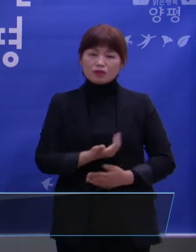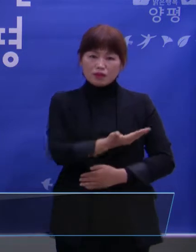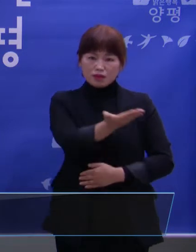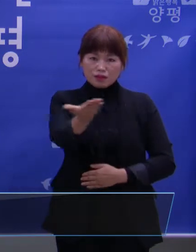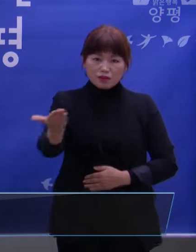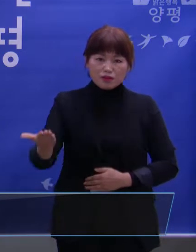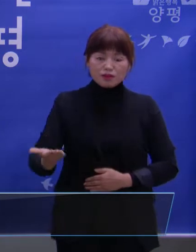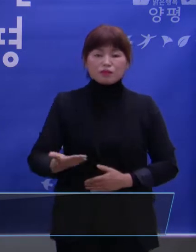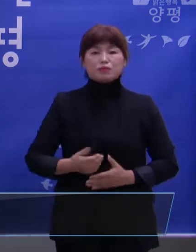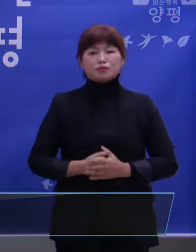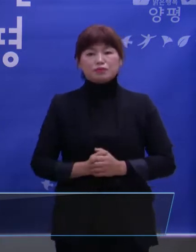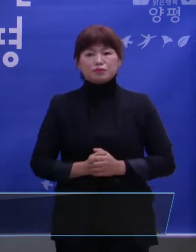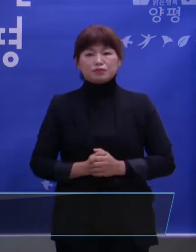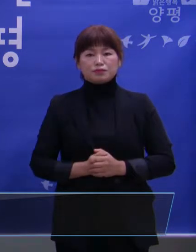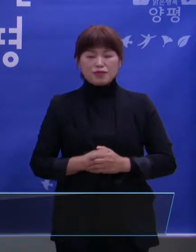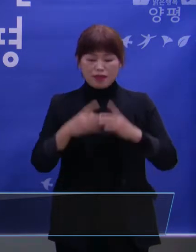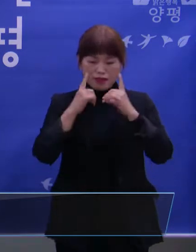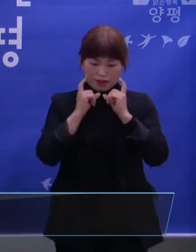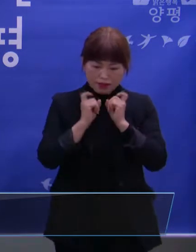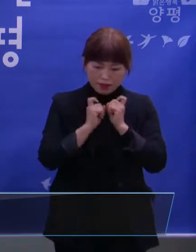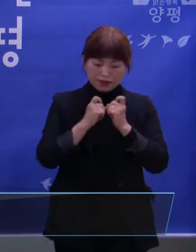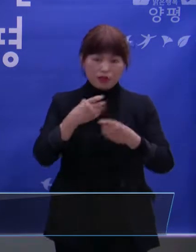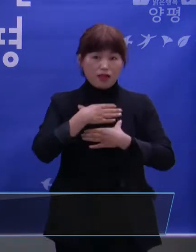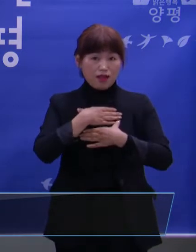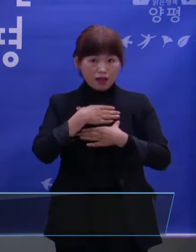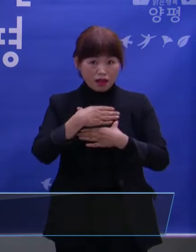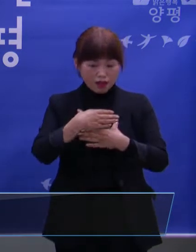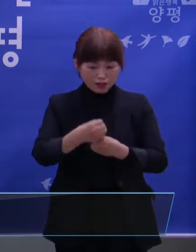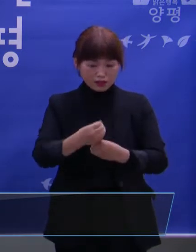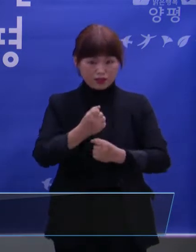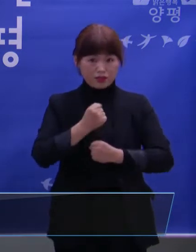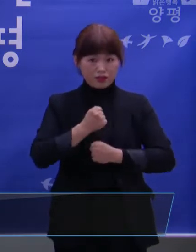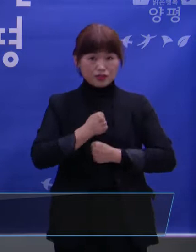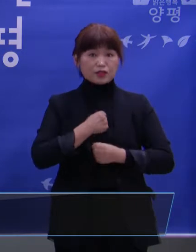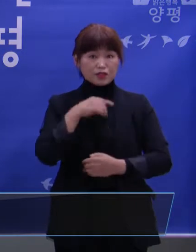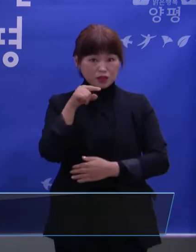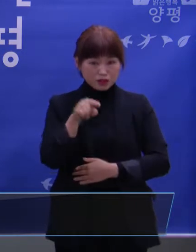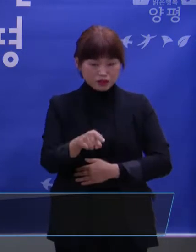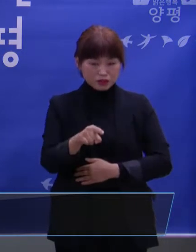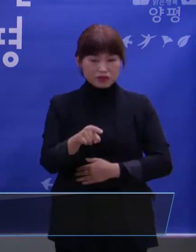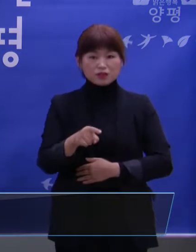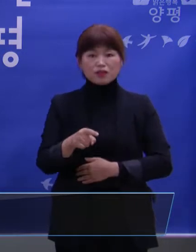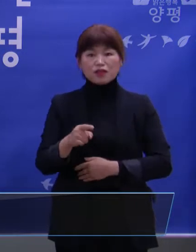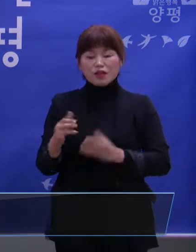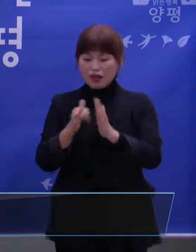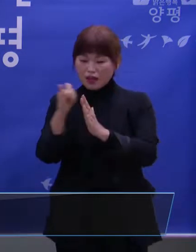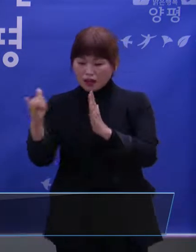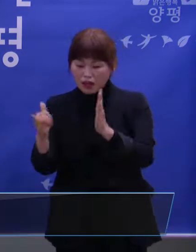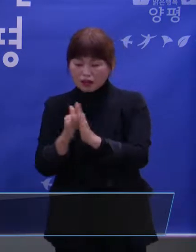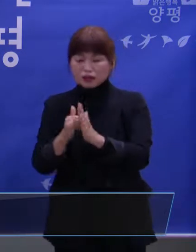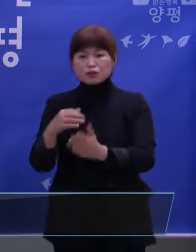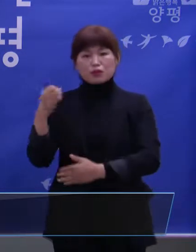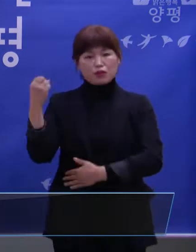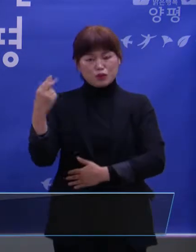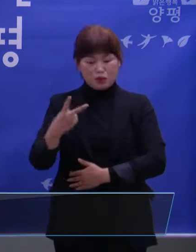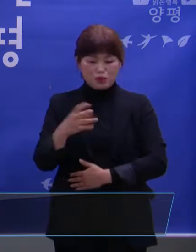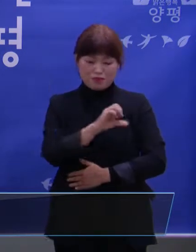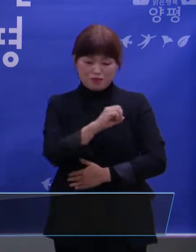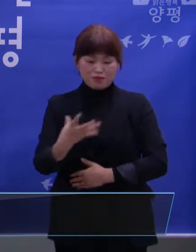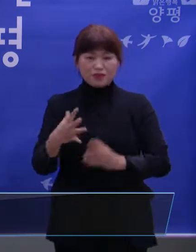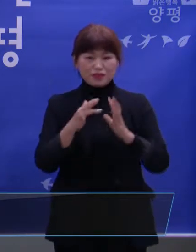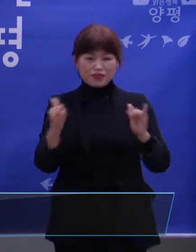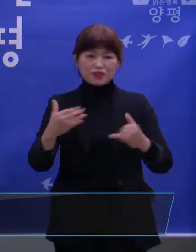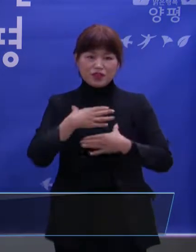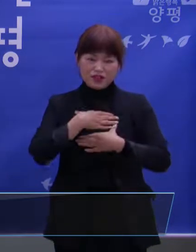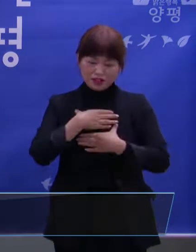여러분, 스스로를 지키는 것이야말로 가족을 지키고 또한 우리 양평군을 지키는